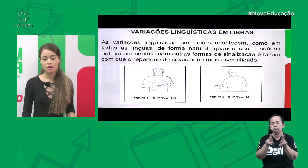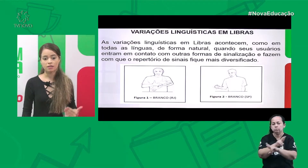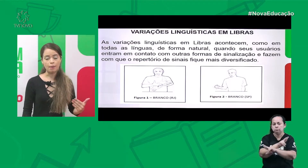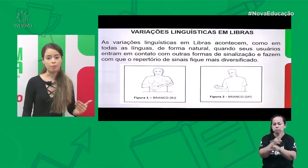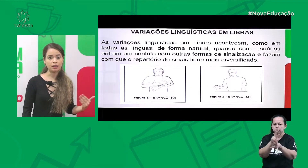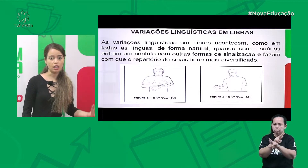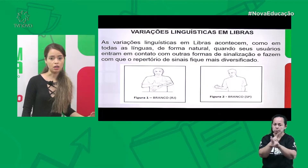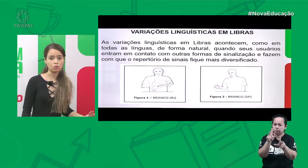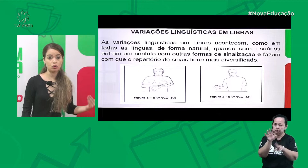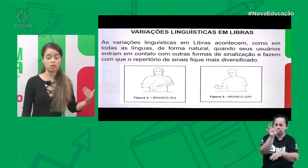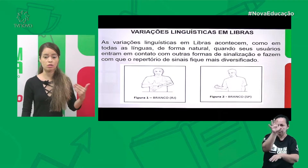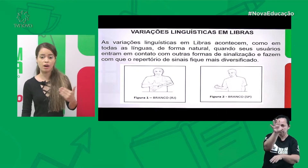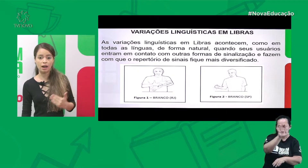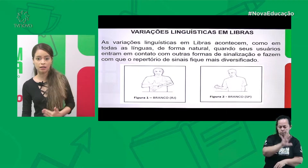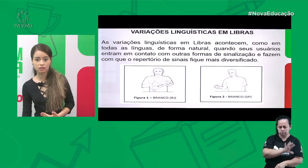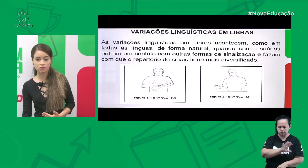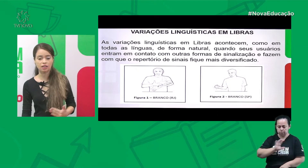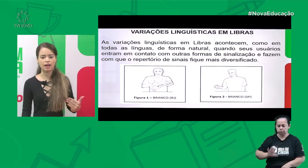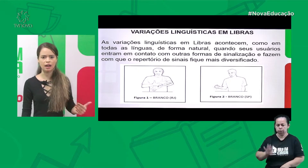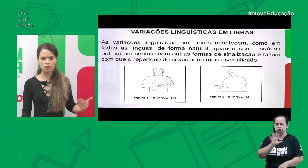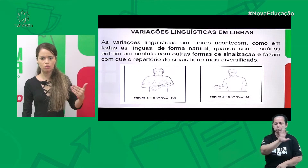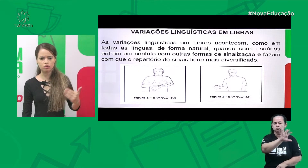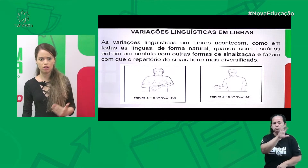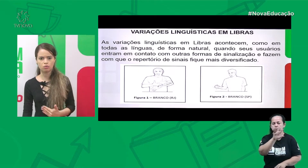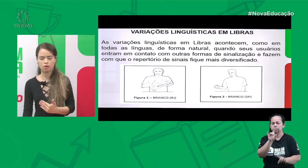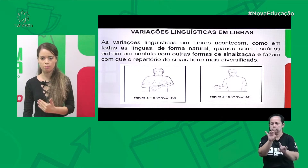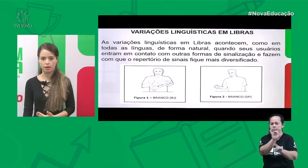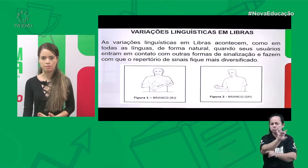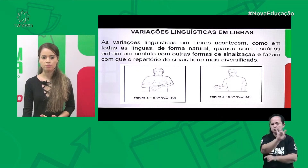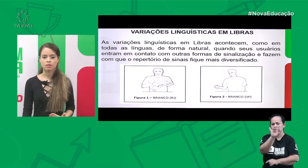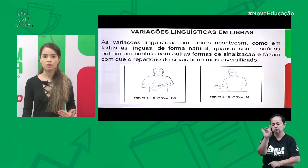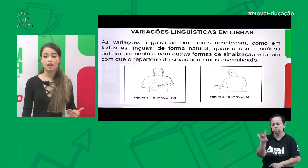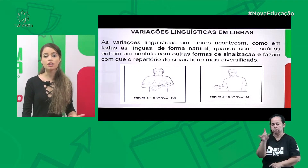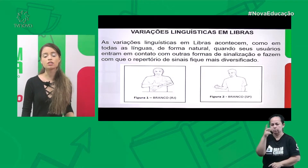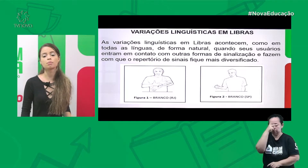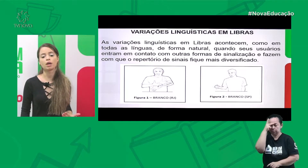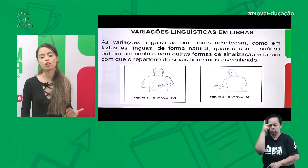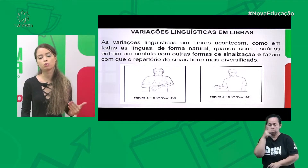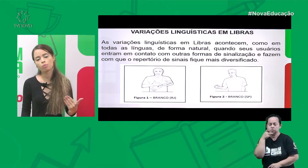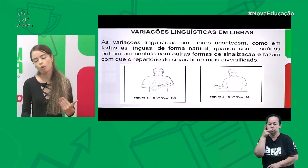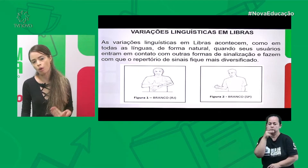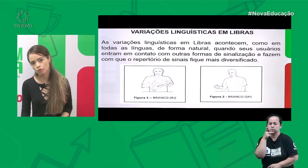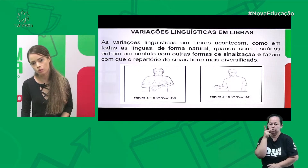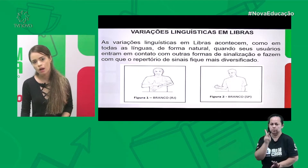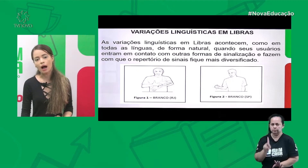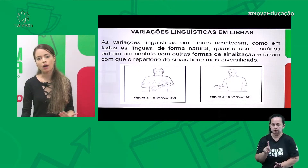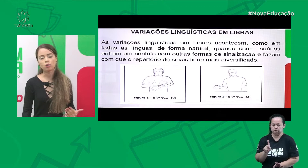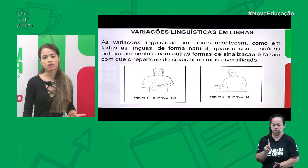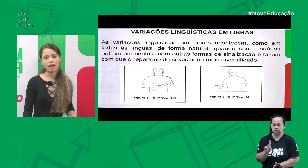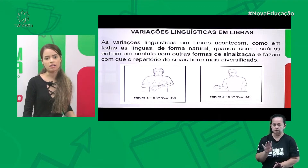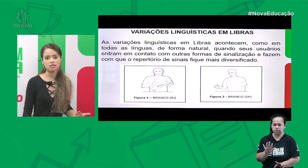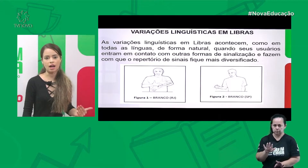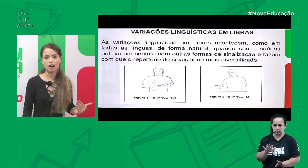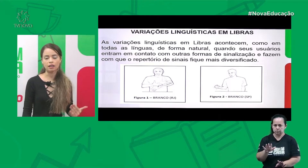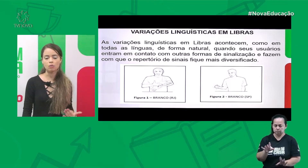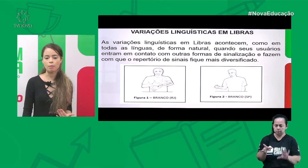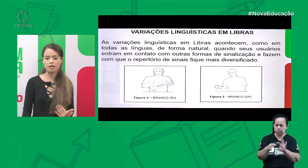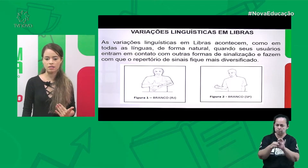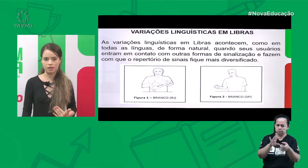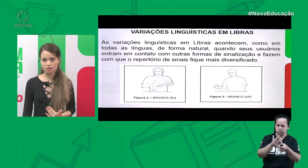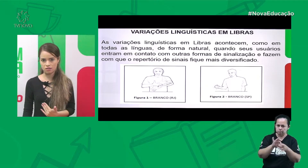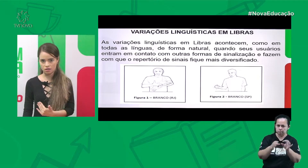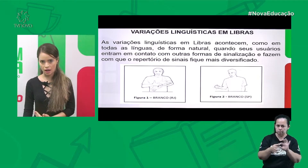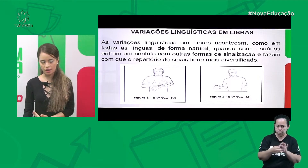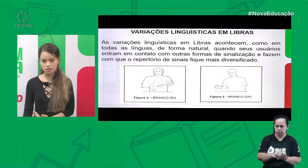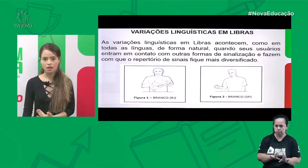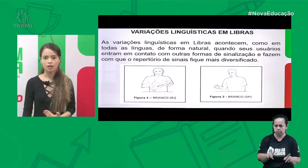regiões, dependendo dos seus falantes, de cada contexto também. Deste mesmo modo, acontece na língua